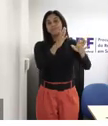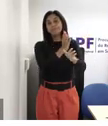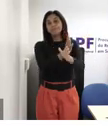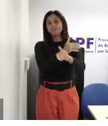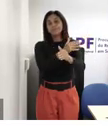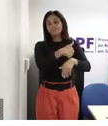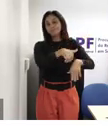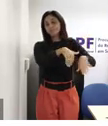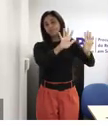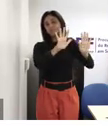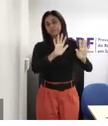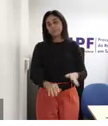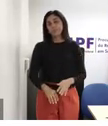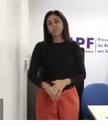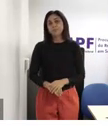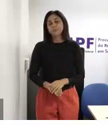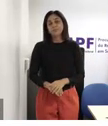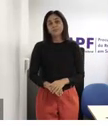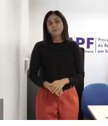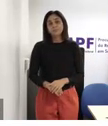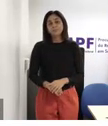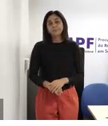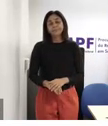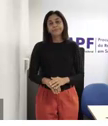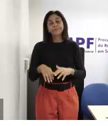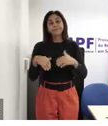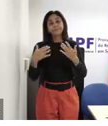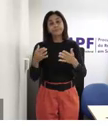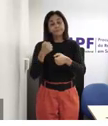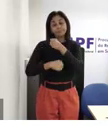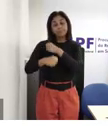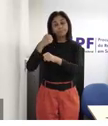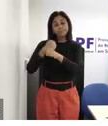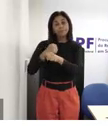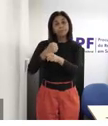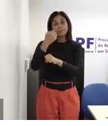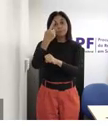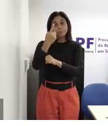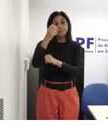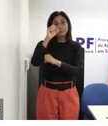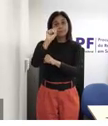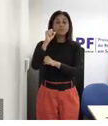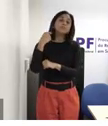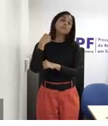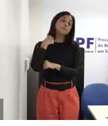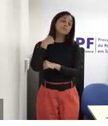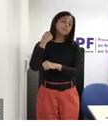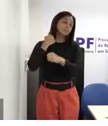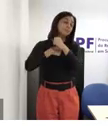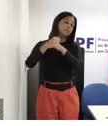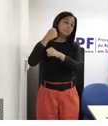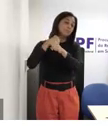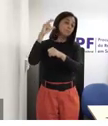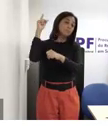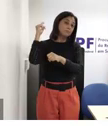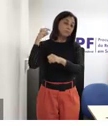menina Aracele então o dia 18 que foi o dia que ela desapareceu é o dia que nós rememoramos o quanto nós